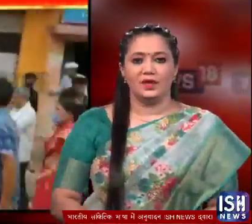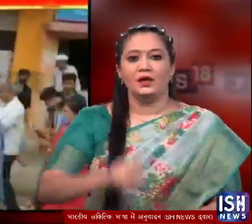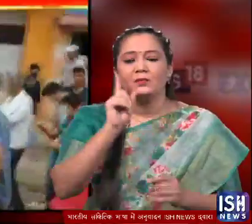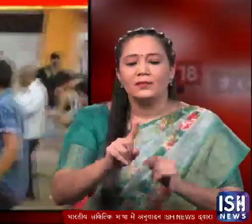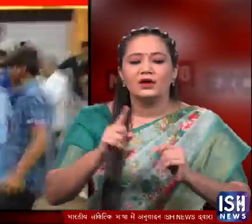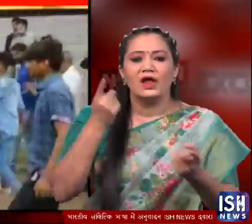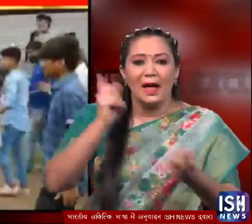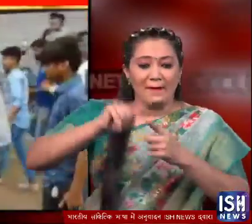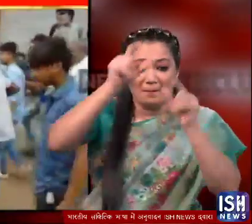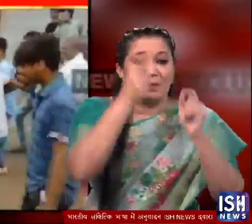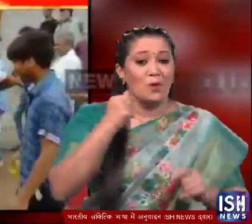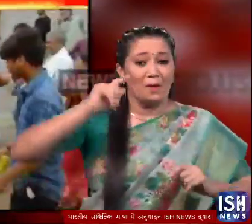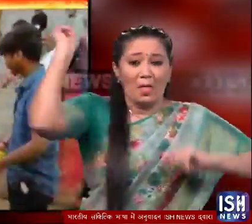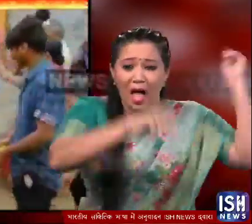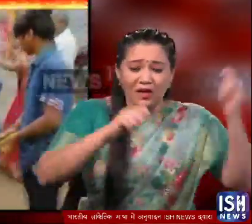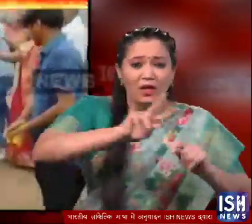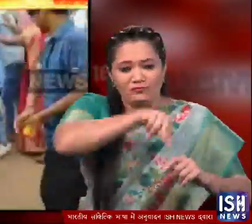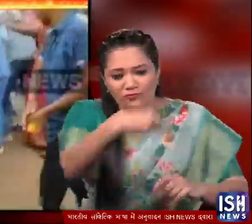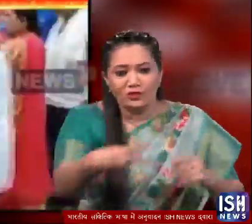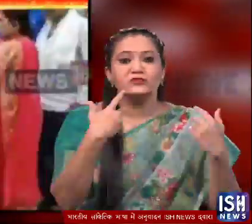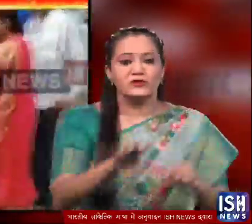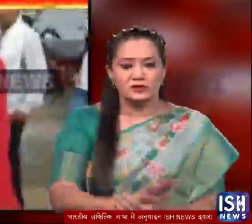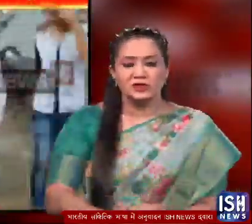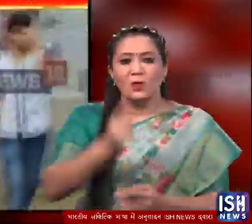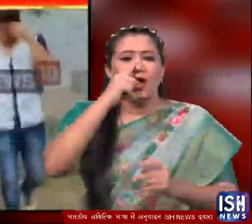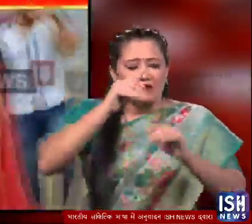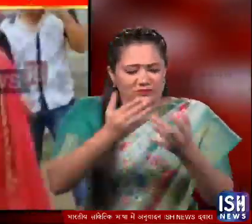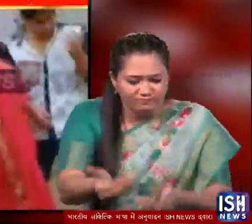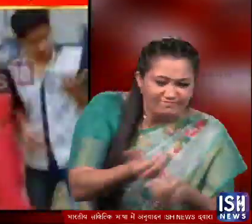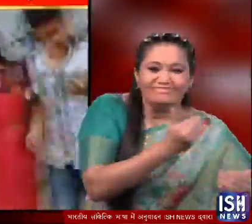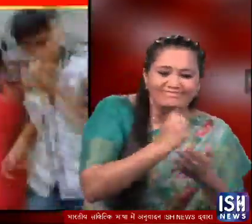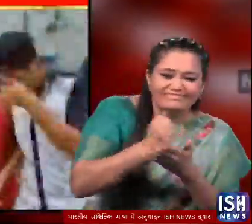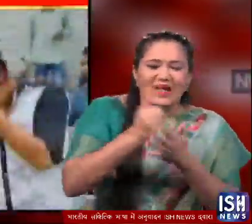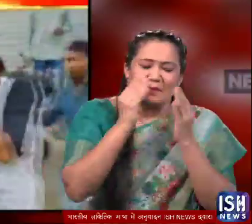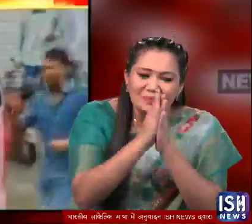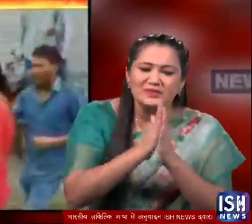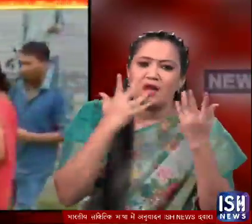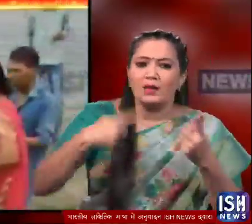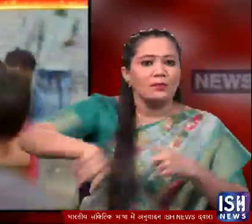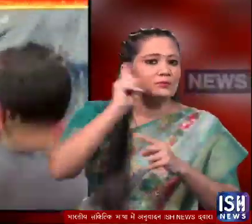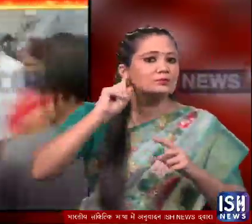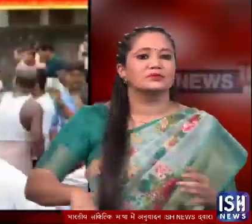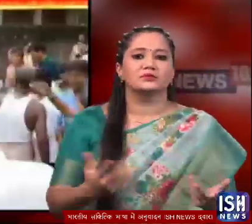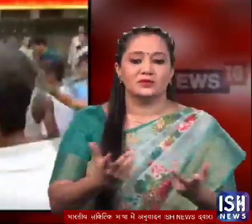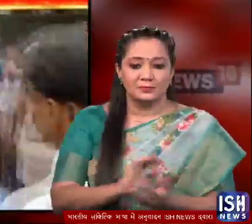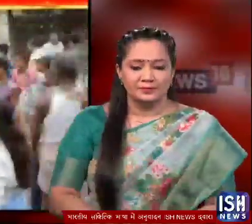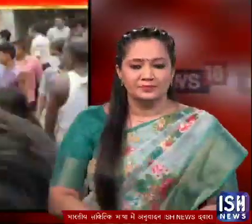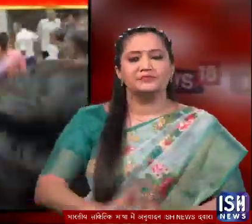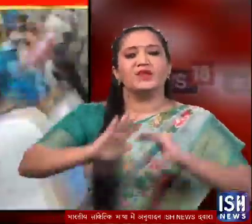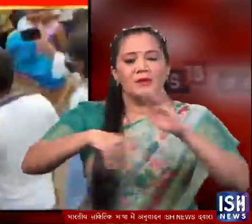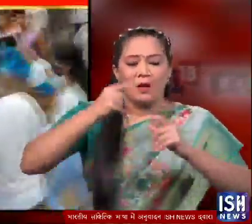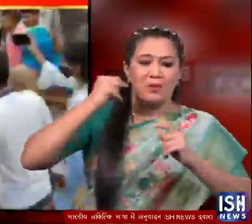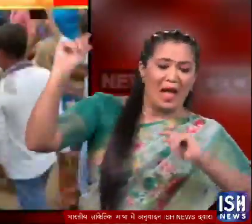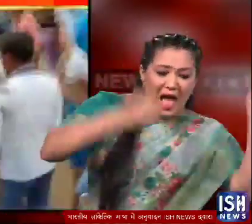लेकिन तब तक जिसकी पिटाई हो रही थी वो जमीन पर गिर गया। एक महिला ने भी उसे बचाने की गुहार लगाई, लेकिन किसी ने नहीं सुनी। इसके बाद पिट